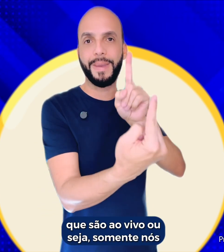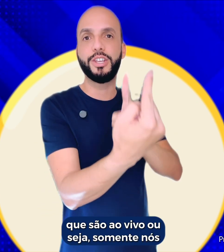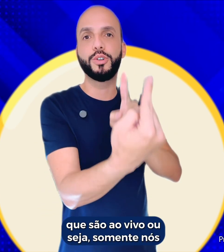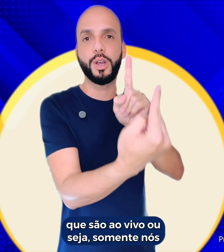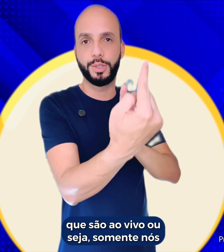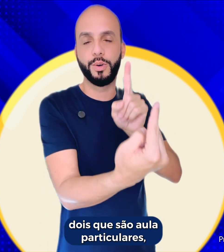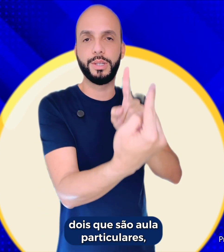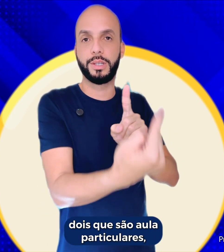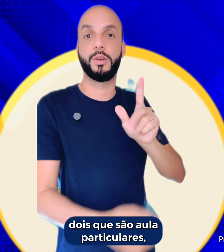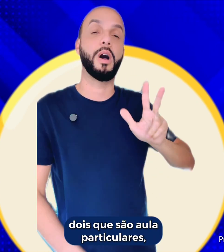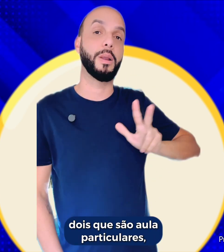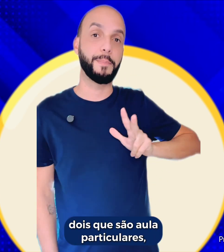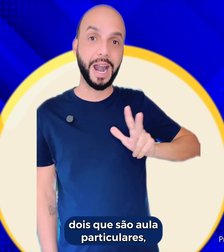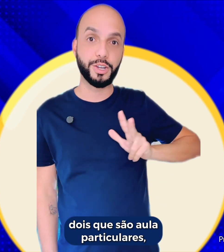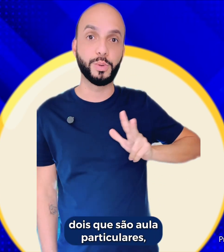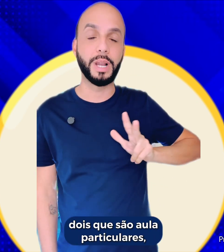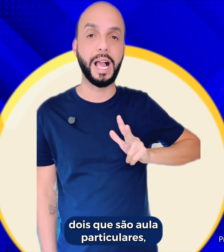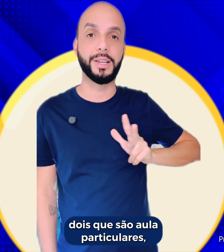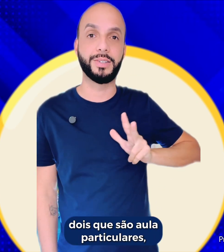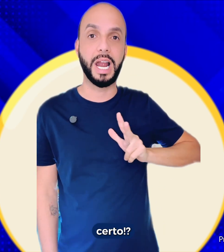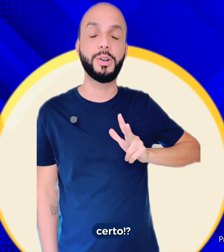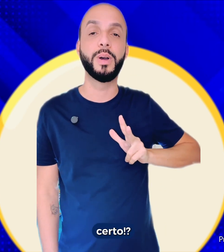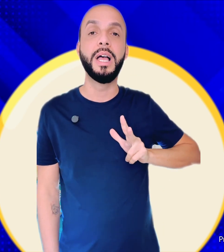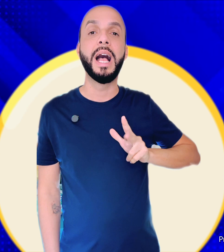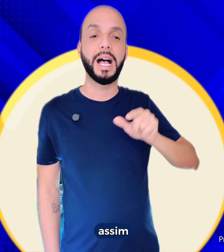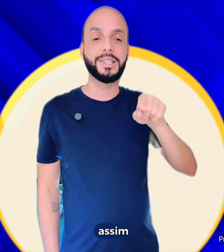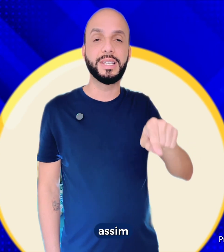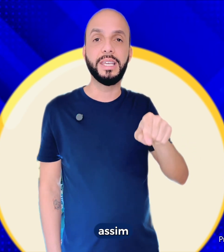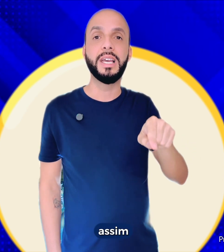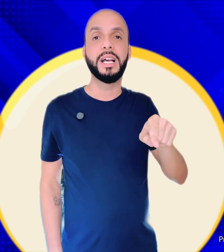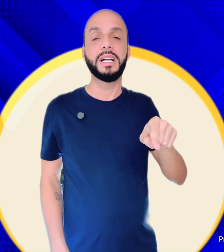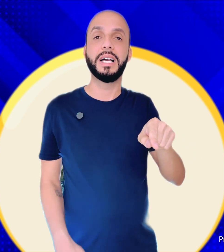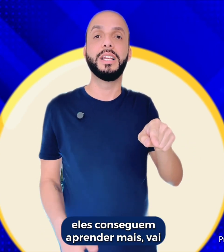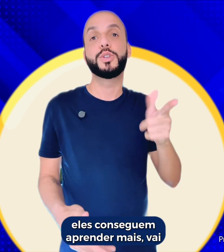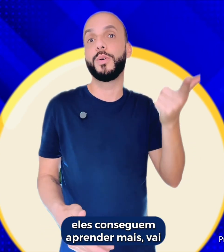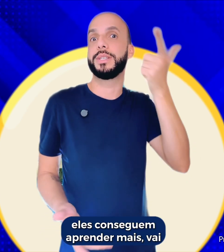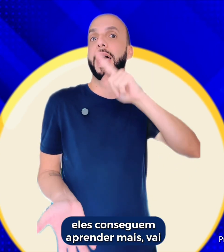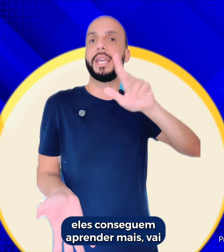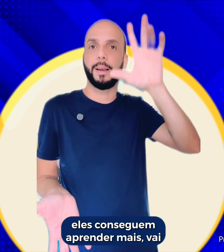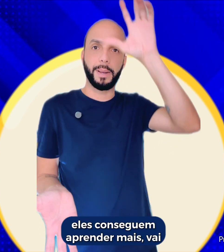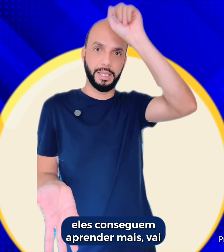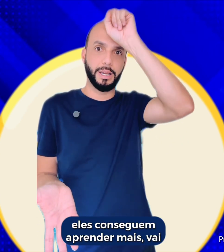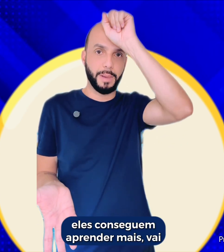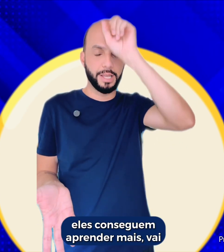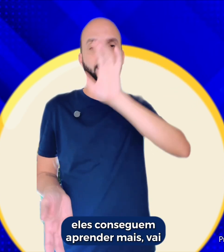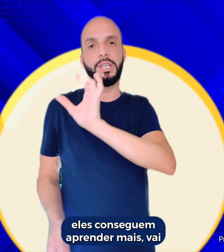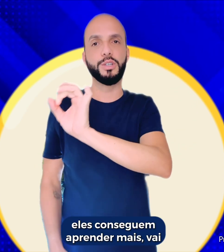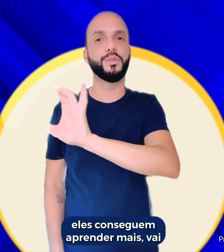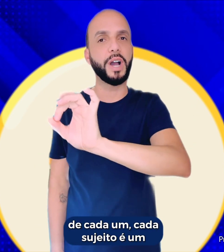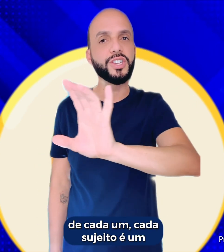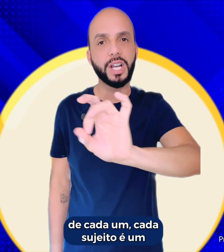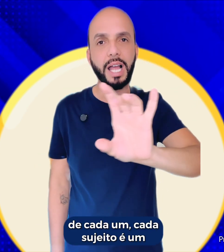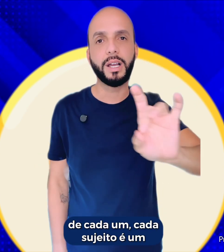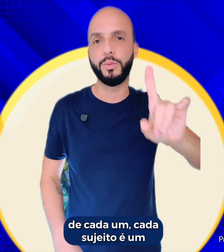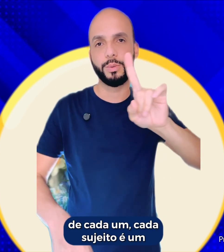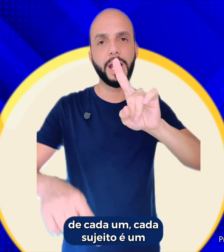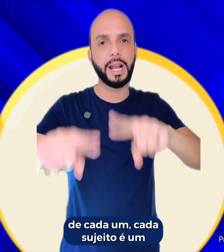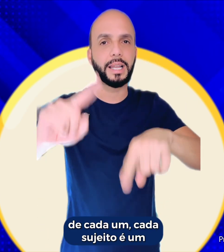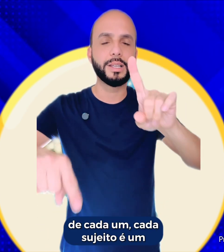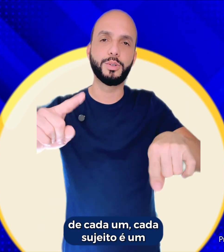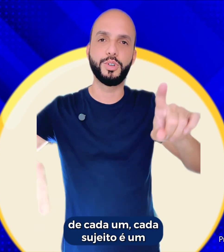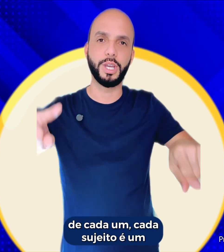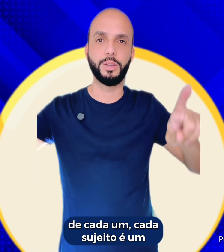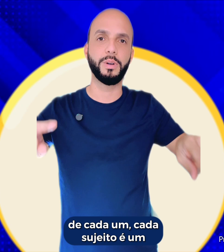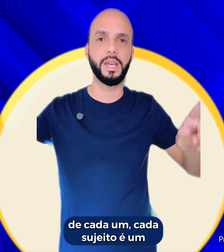seja, somente nós dois, que são aulas particulares, certo? Assim, eles conseguem aprender mais. Isso vai de cada um,